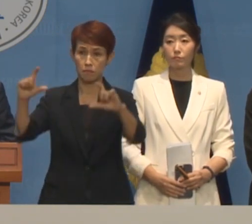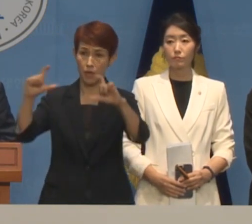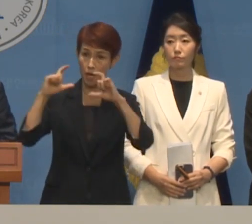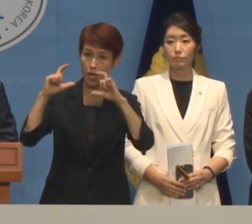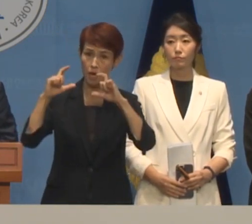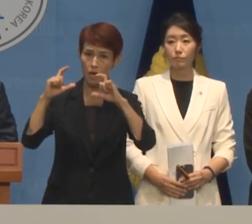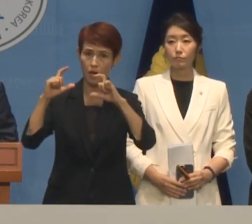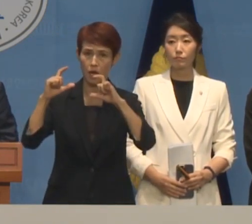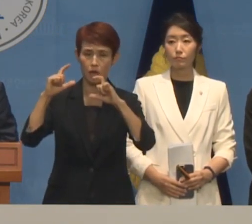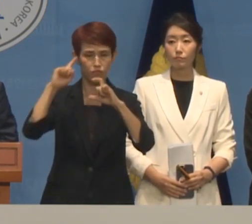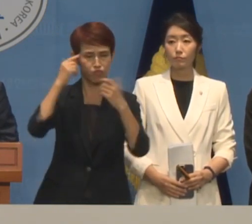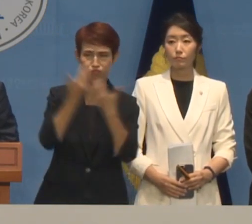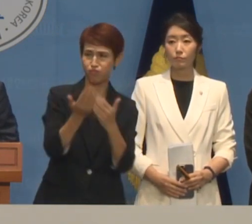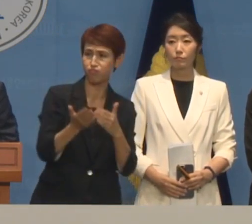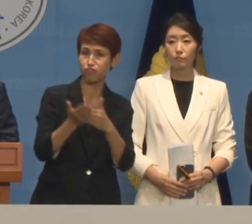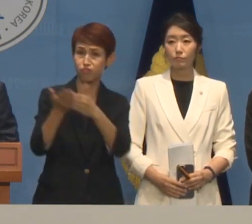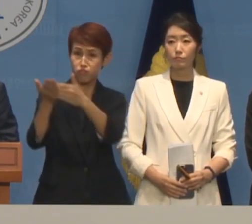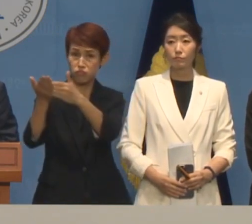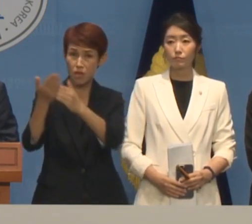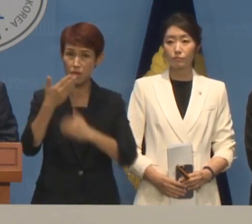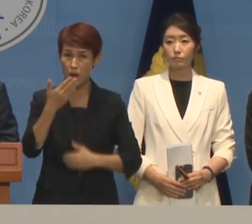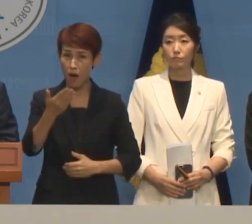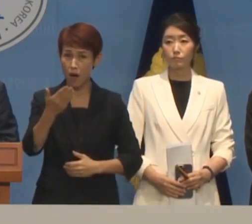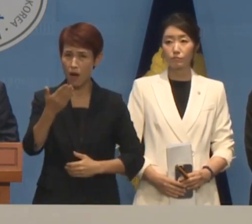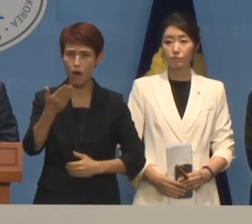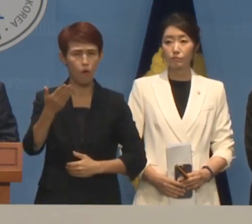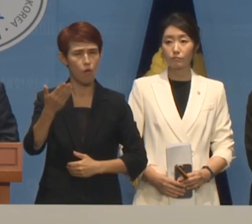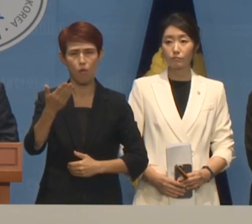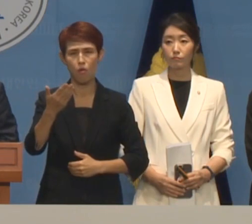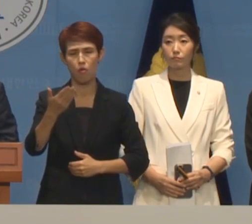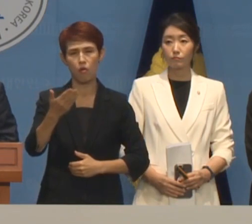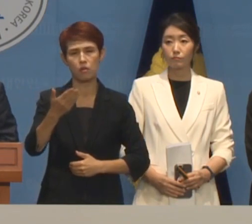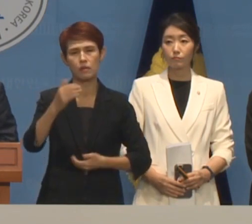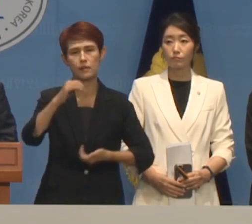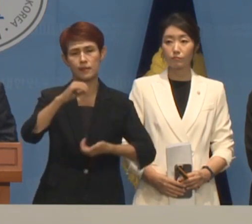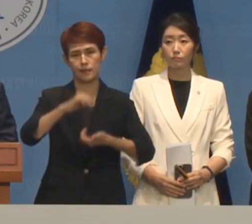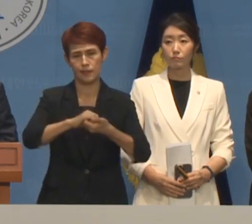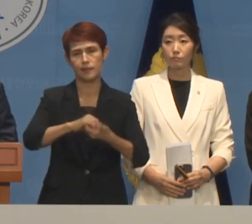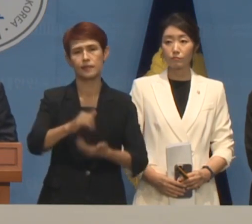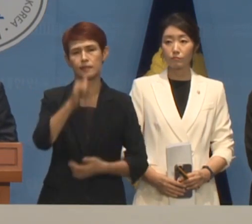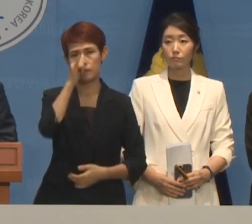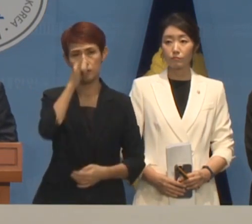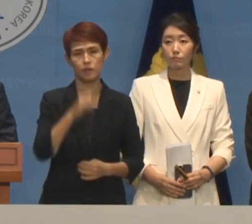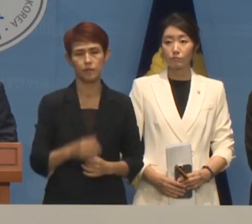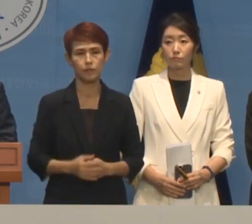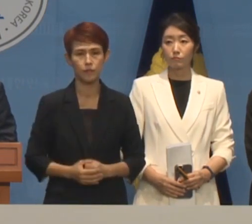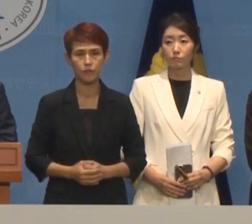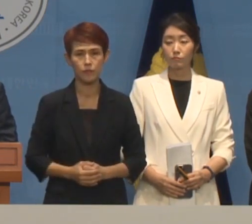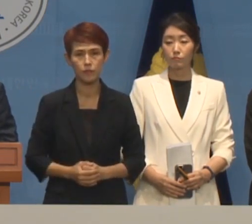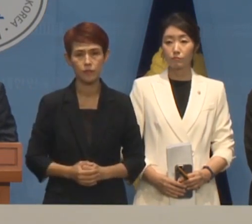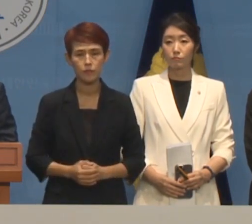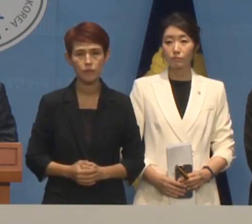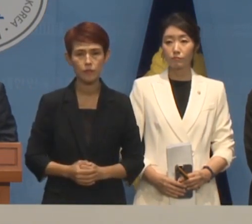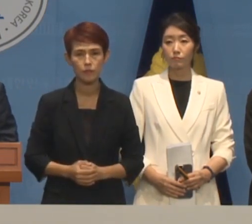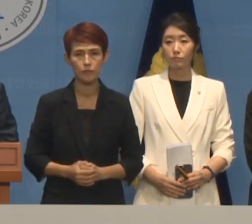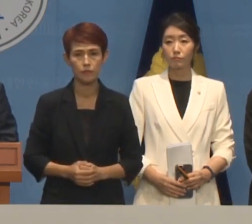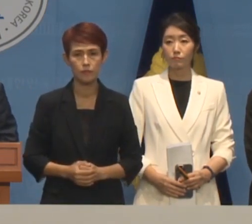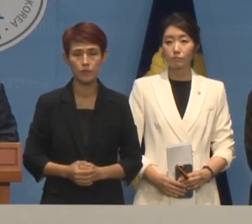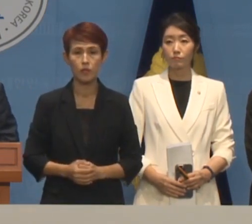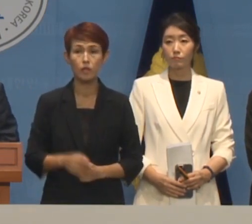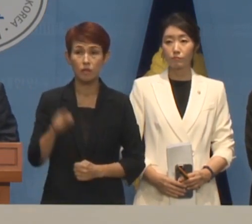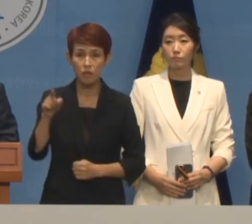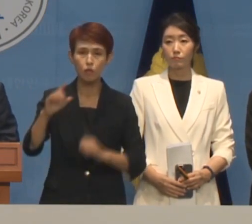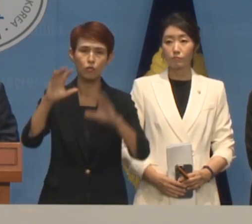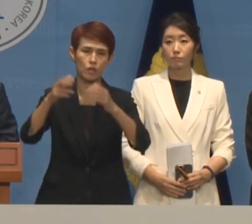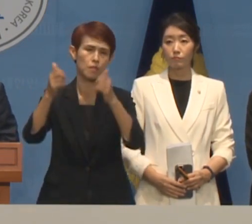지극히 예외적인 대단히 제한적인 사유에서만 가능하도록 되어 있습니다. 그것이